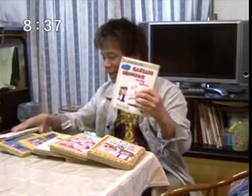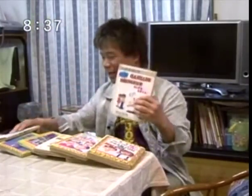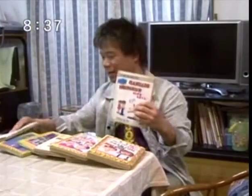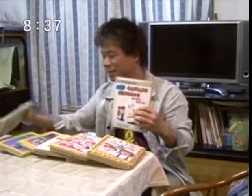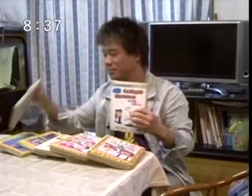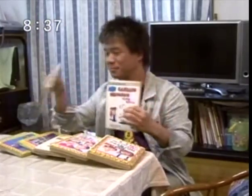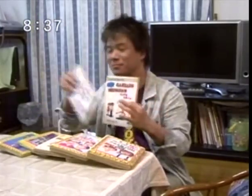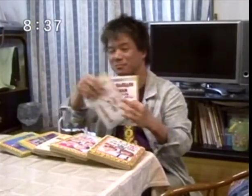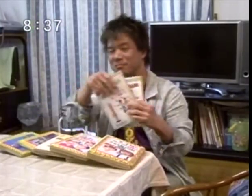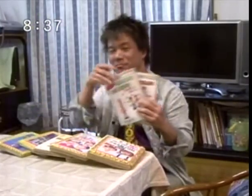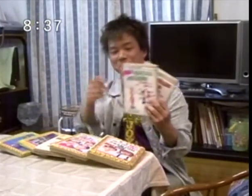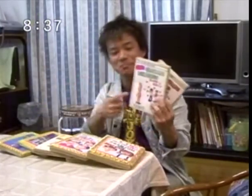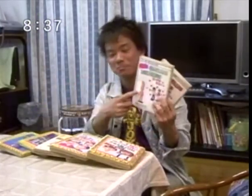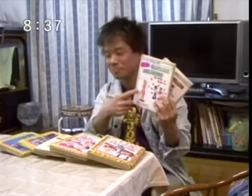ね。